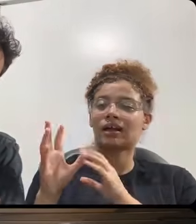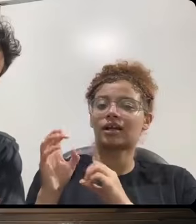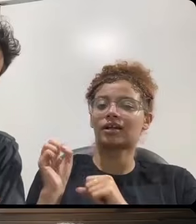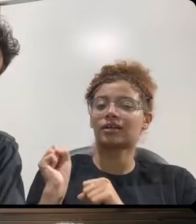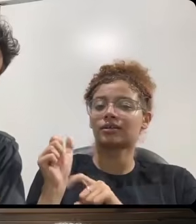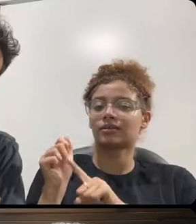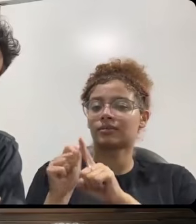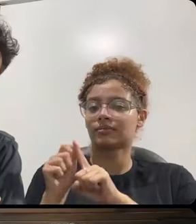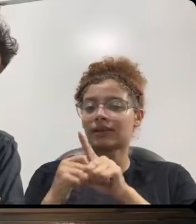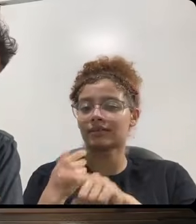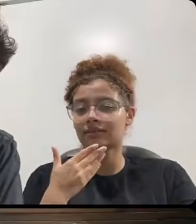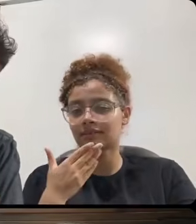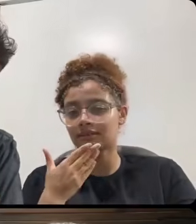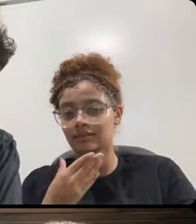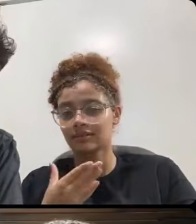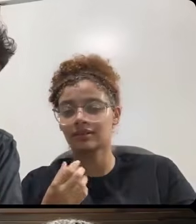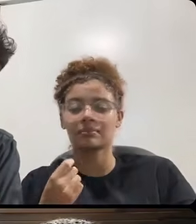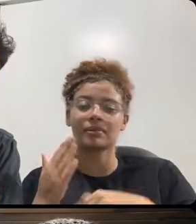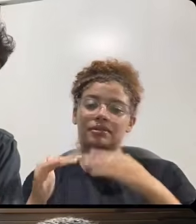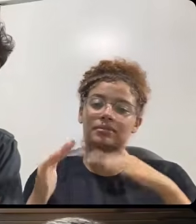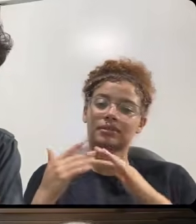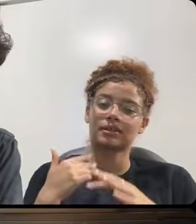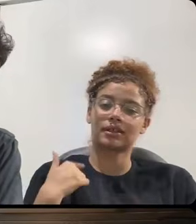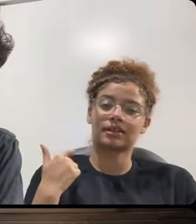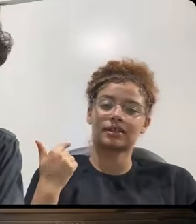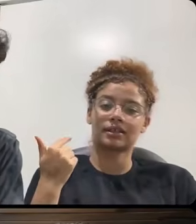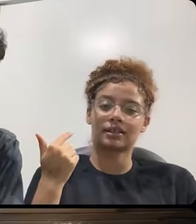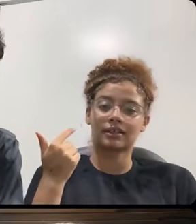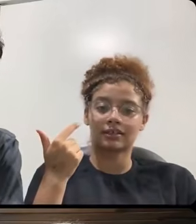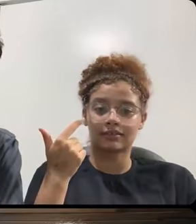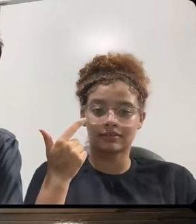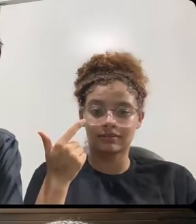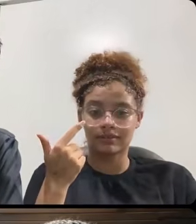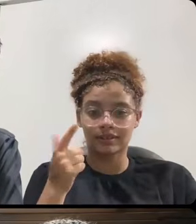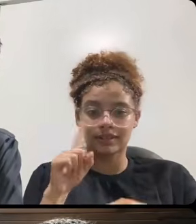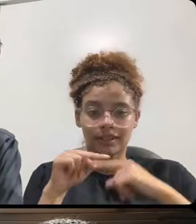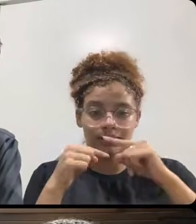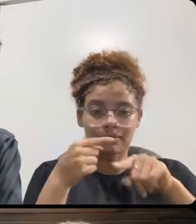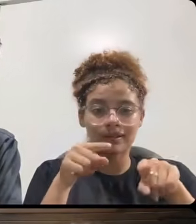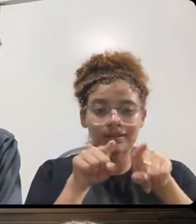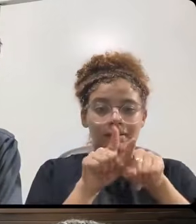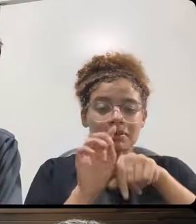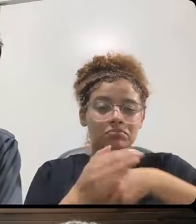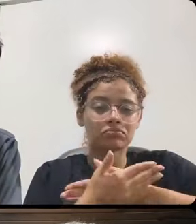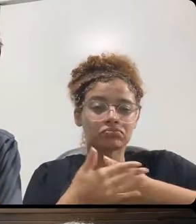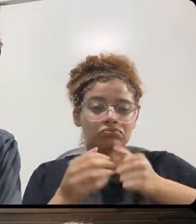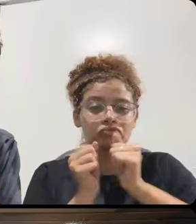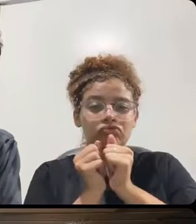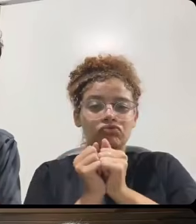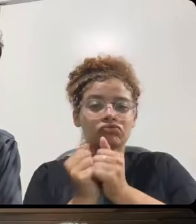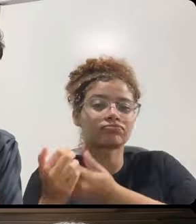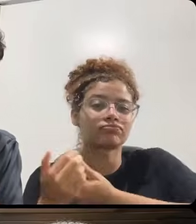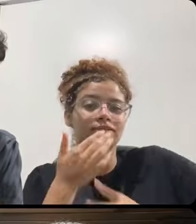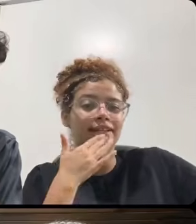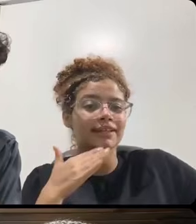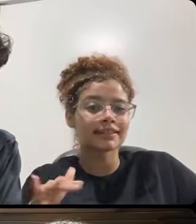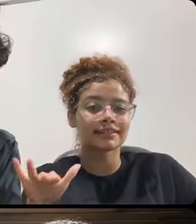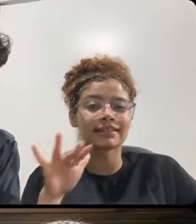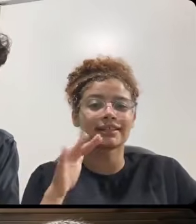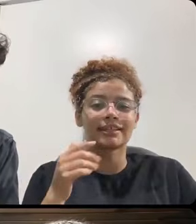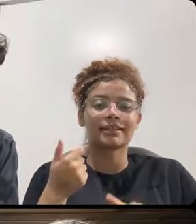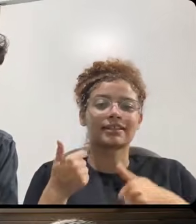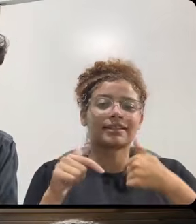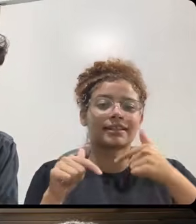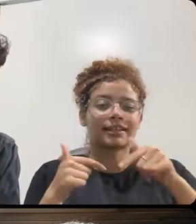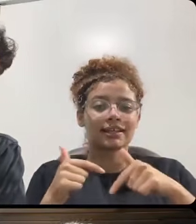Dias. Quando eu tinha 17 anos de idade, hoje eu estou com 24. E depois uma creche com crianças, né? Imagina eu ter